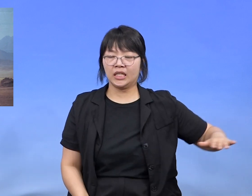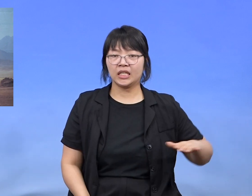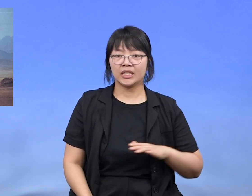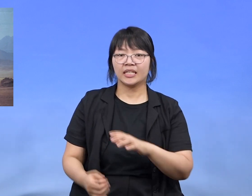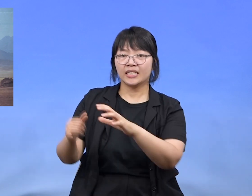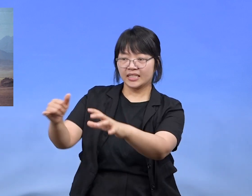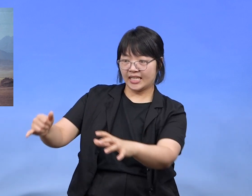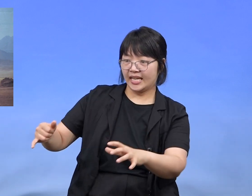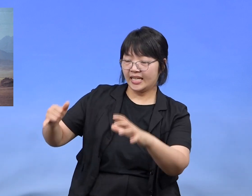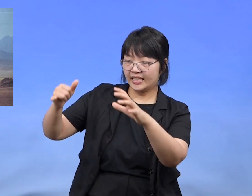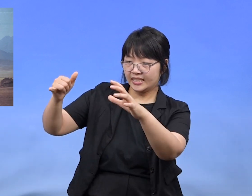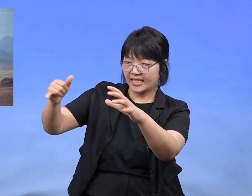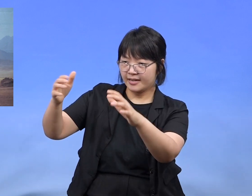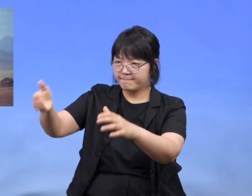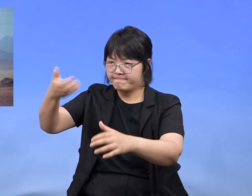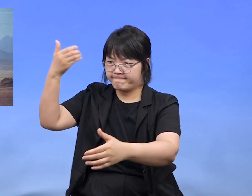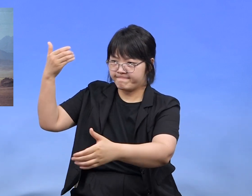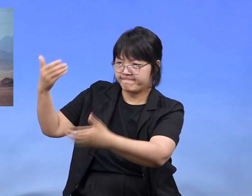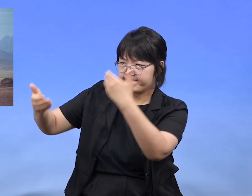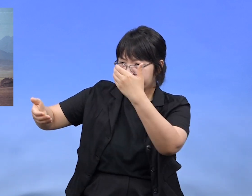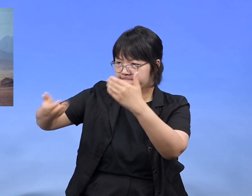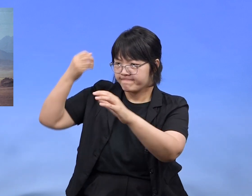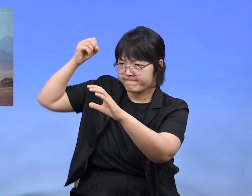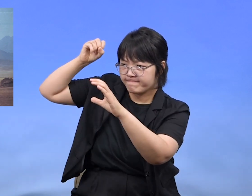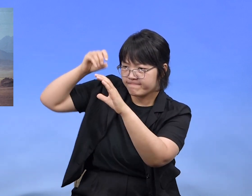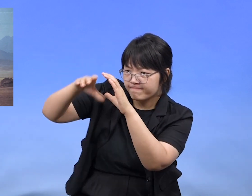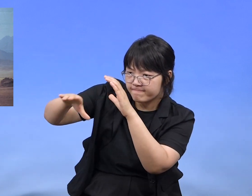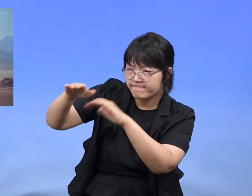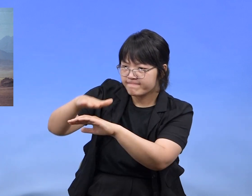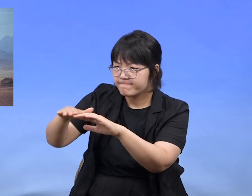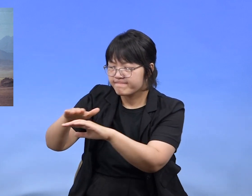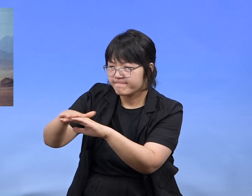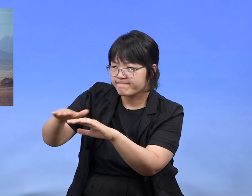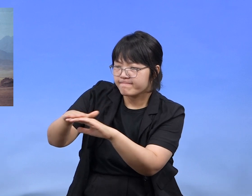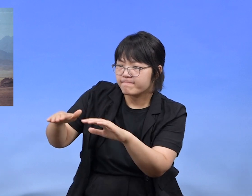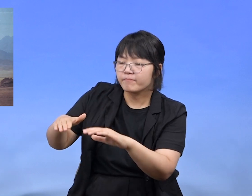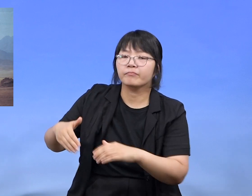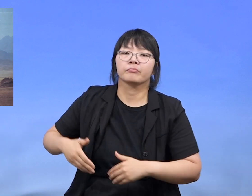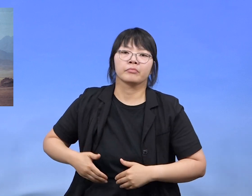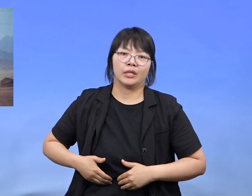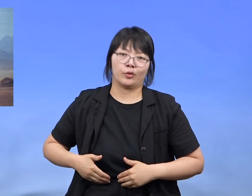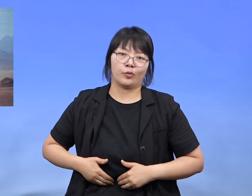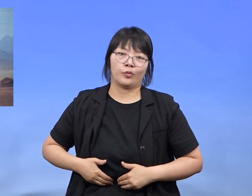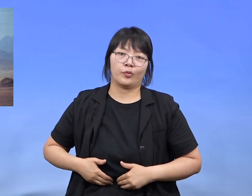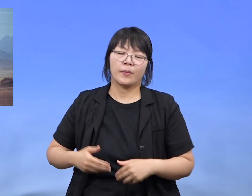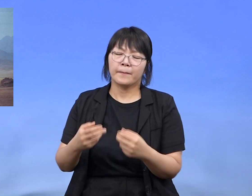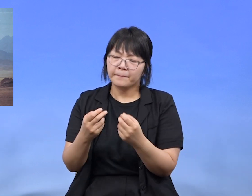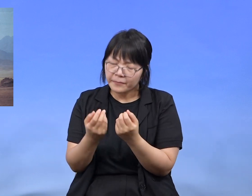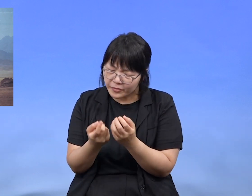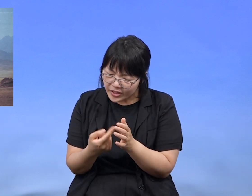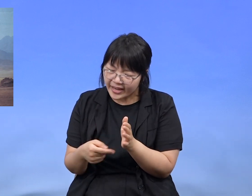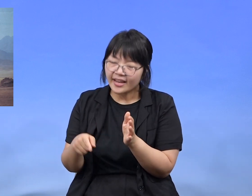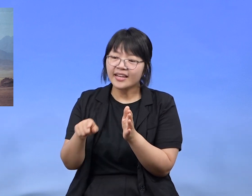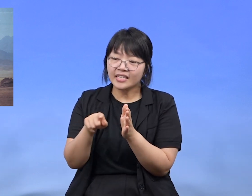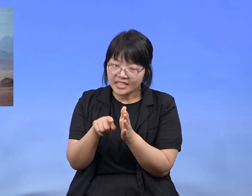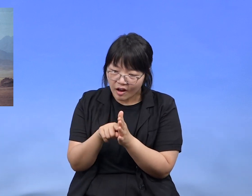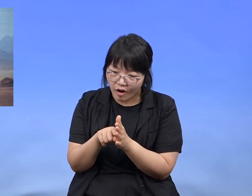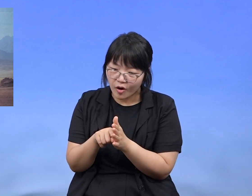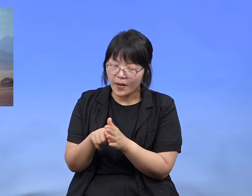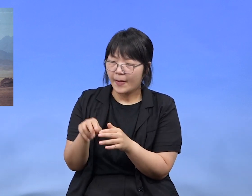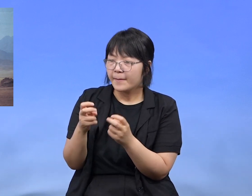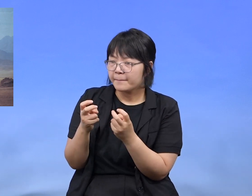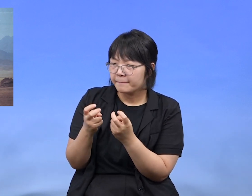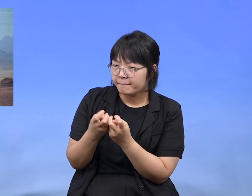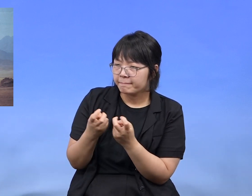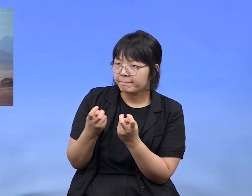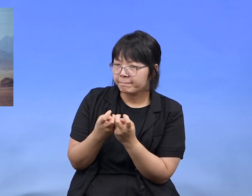어둠을 드러내고 어둠을 극복할 줄 알아야 하는 것입니다. 그러기 위해서 어둠을 극복하는 대안 세력이